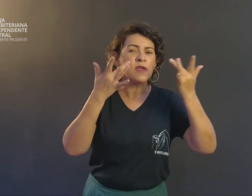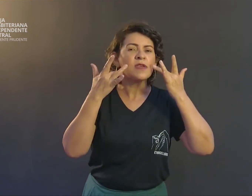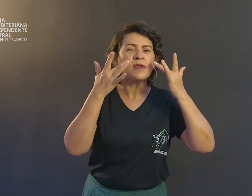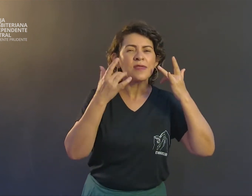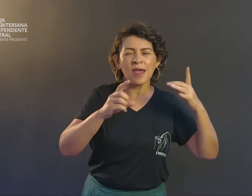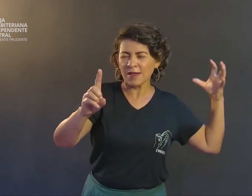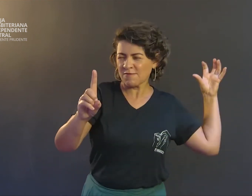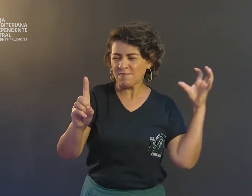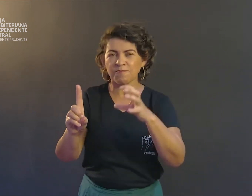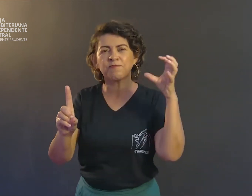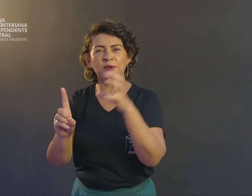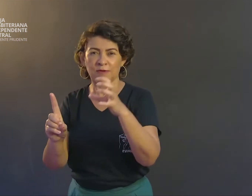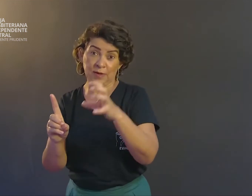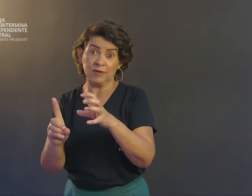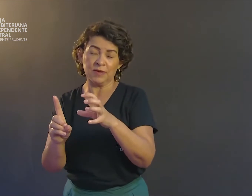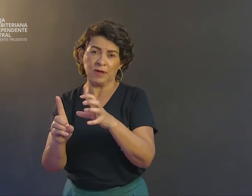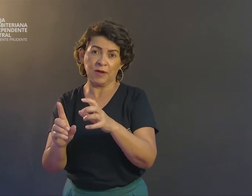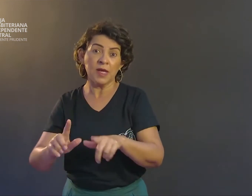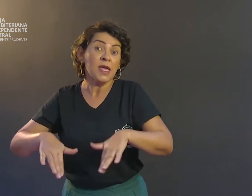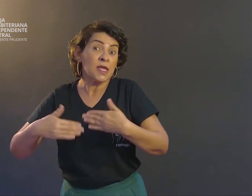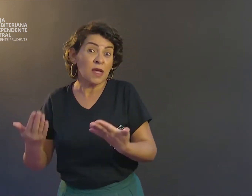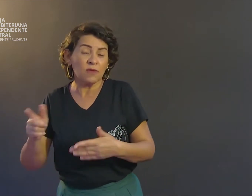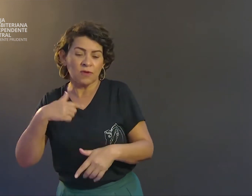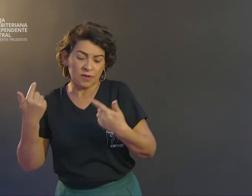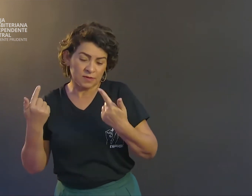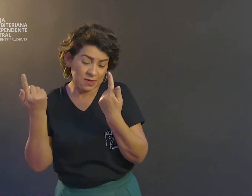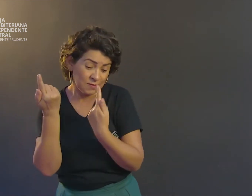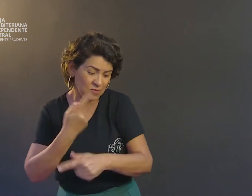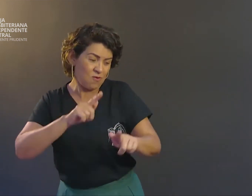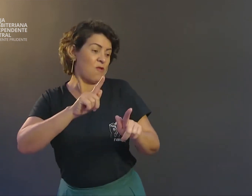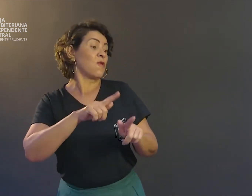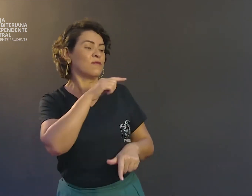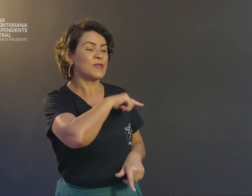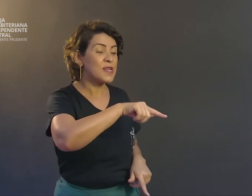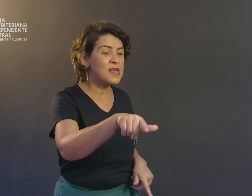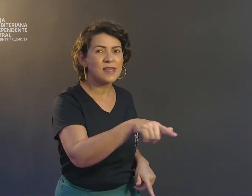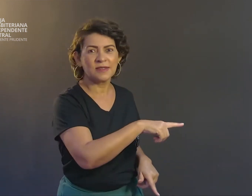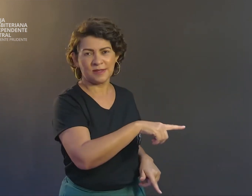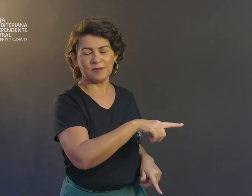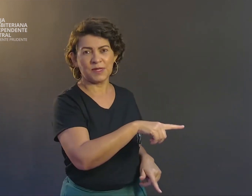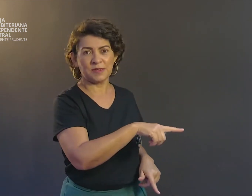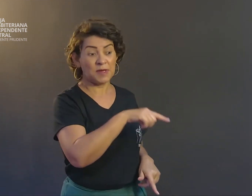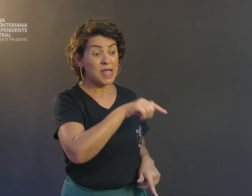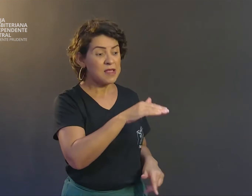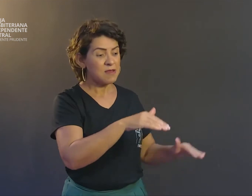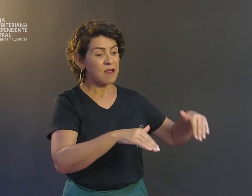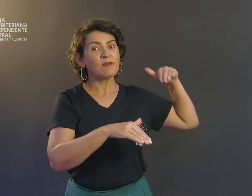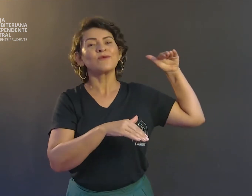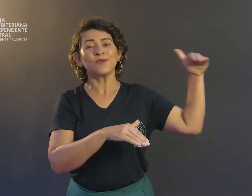Nossa luta é contra estes príncipes. Somos pressionados por eles a abraçar uma vida sexual